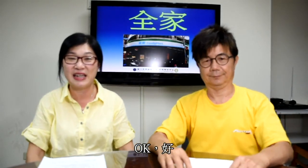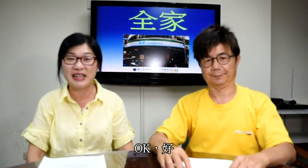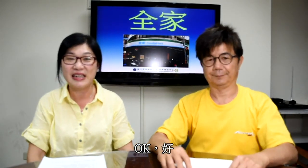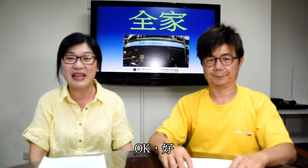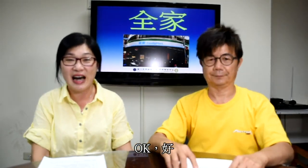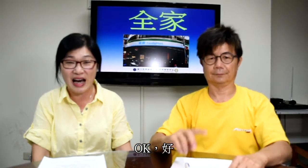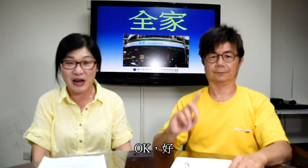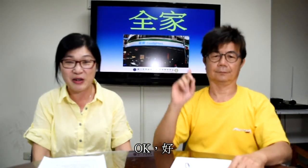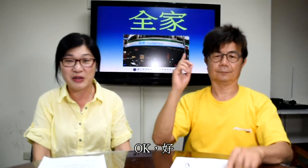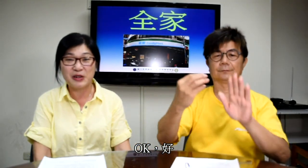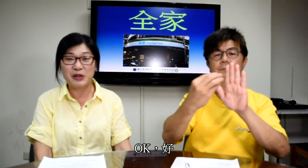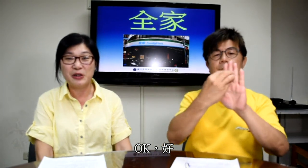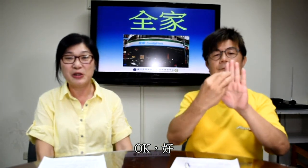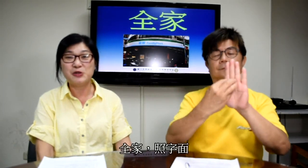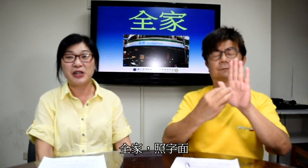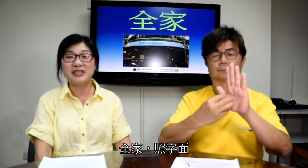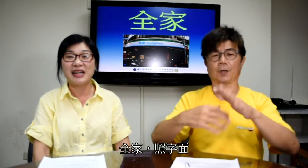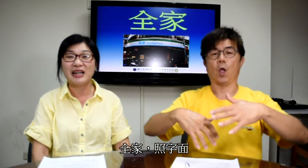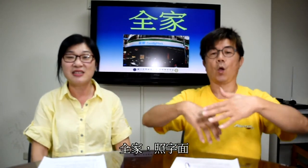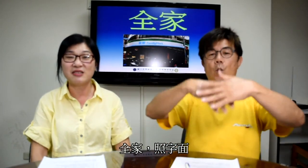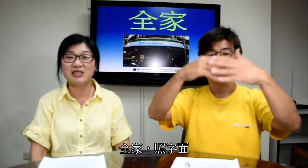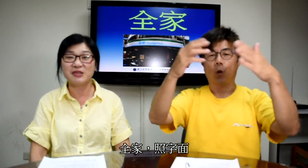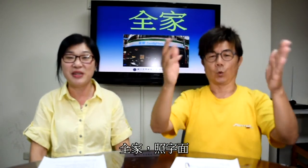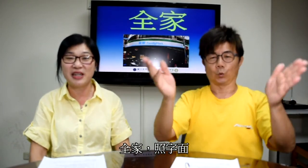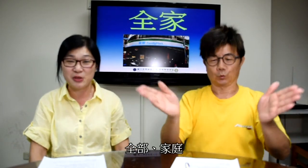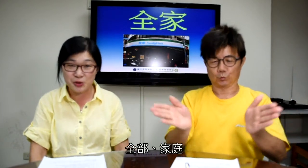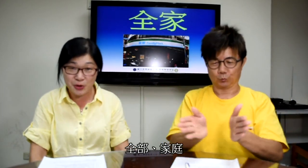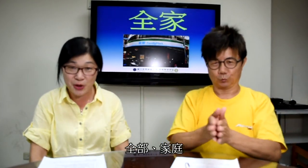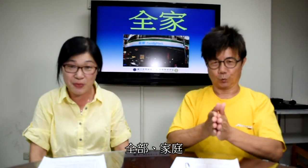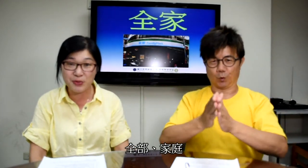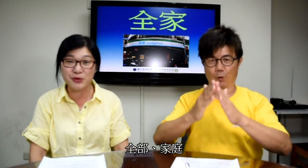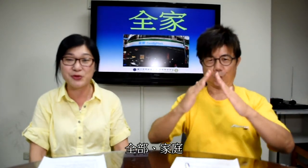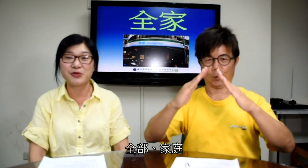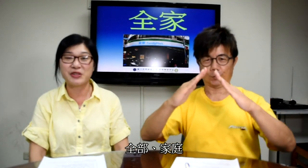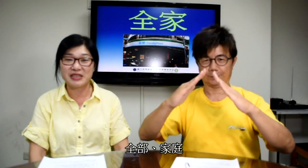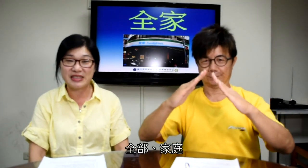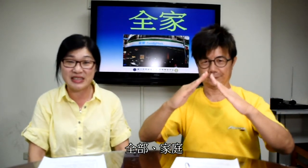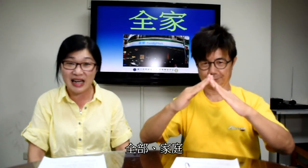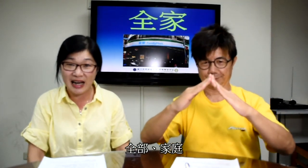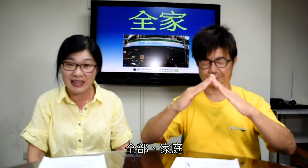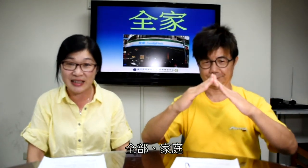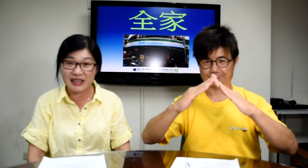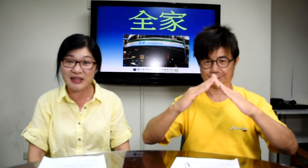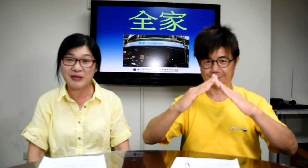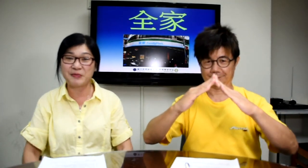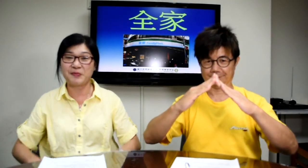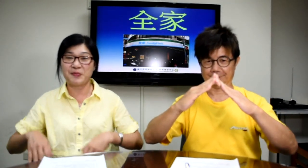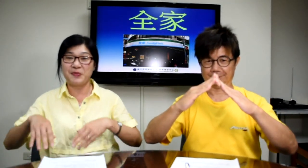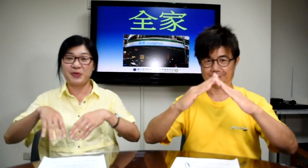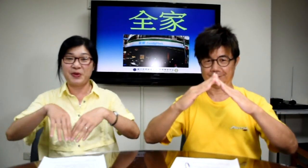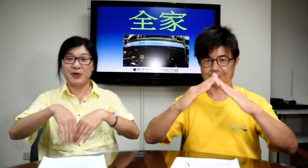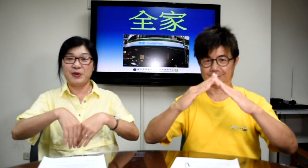7-Eleven，7-Eleven，OK，好。全家照字面，全部家庭，